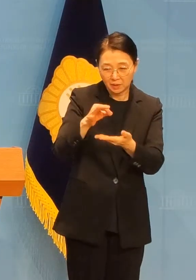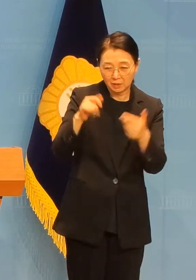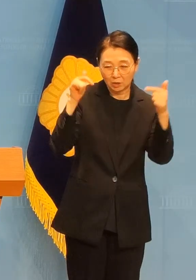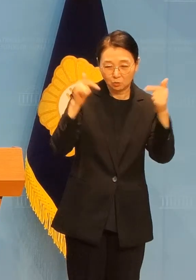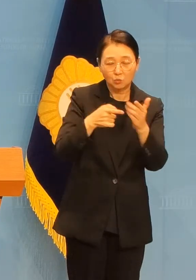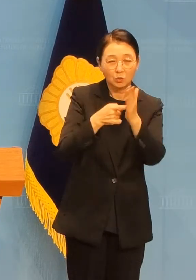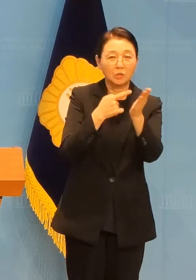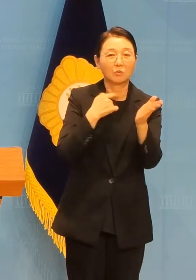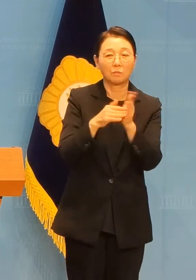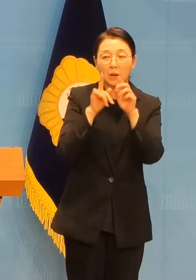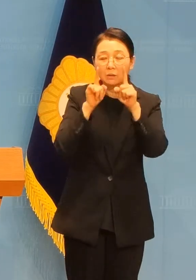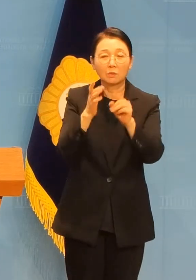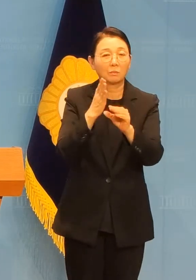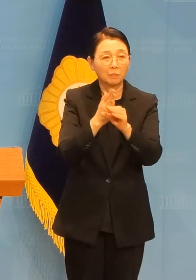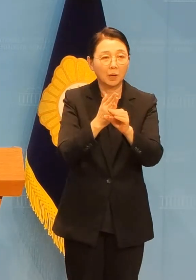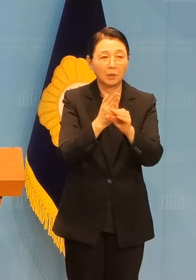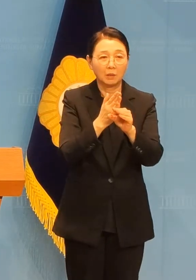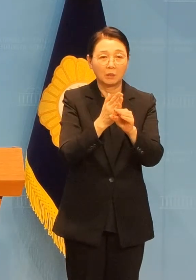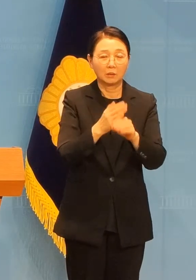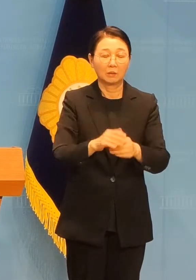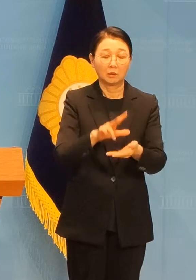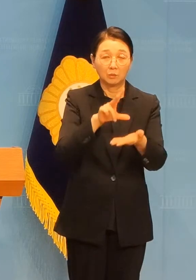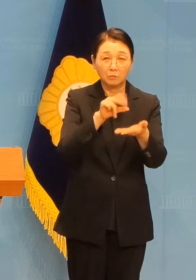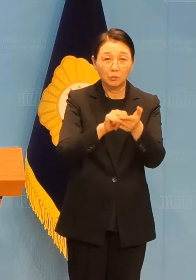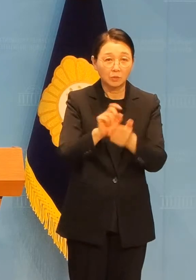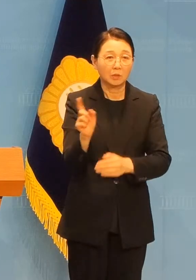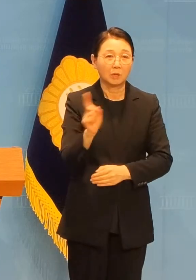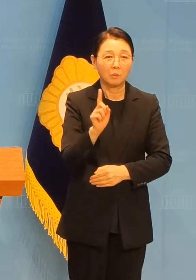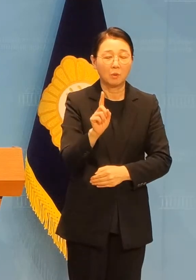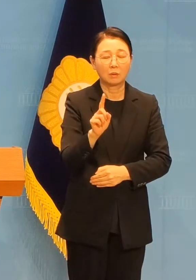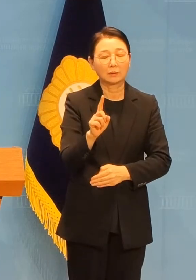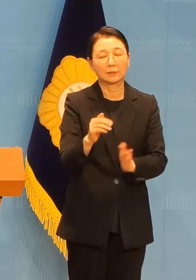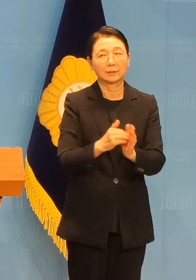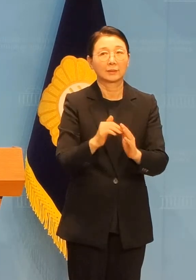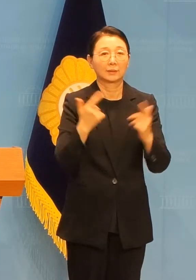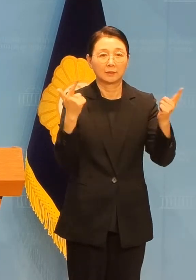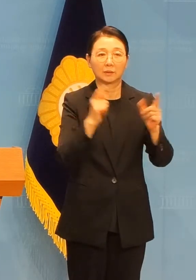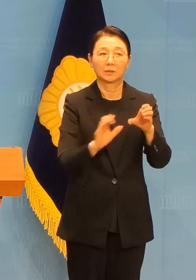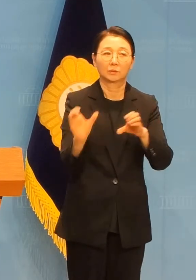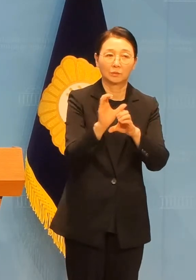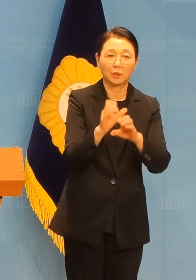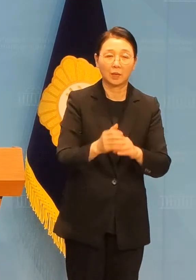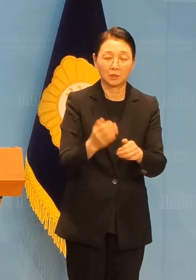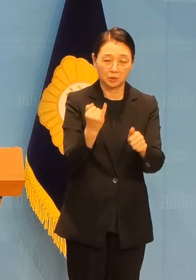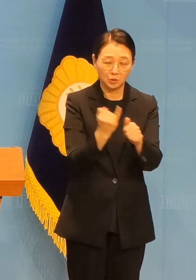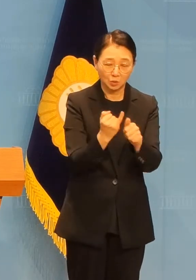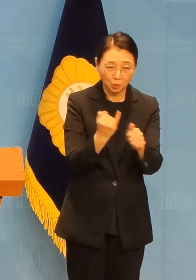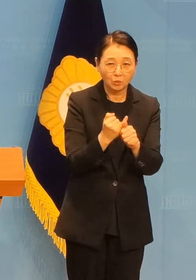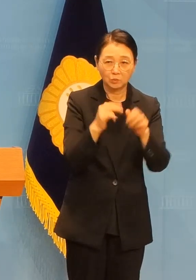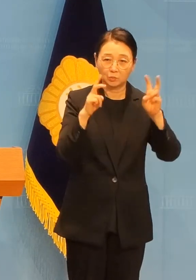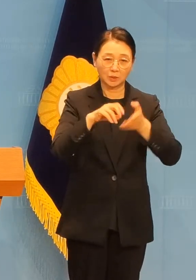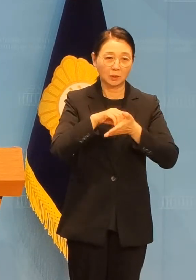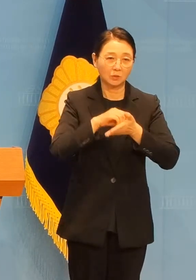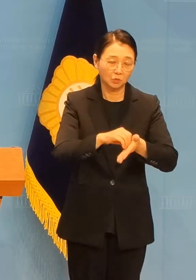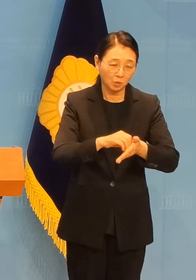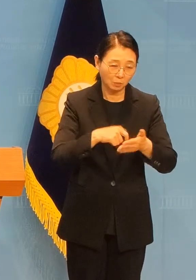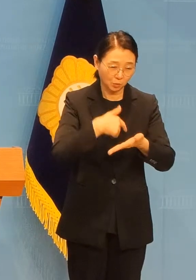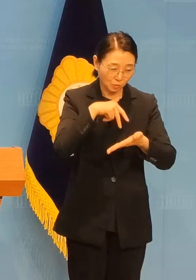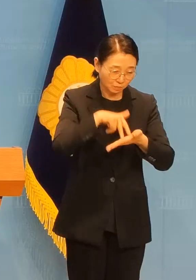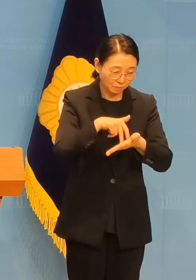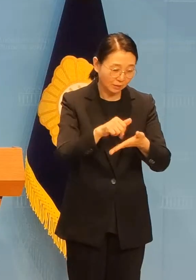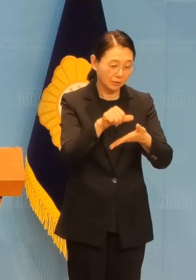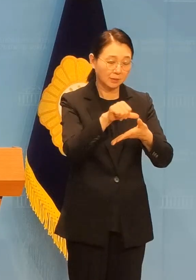있습니다. 문제의 본질은 위선에 그치지 않습니다. 결혼, 취업으로 독립한